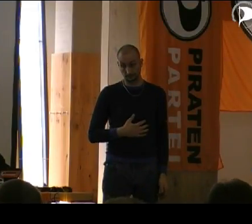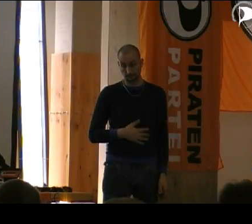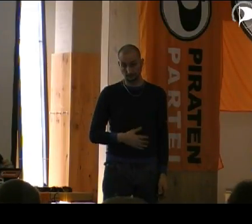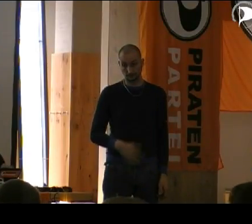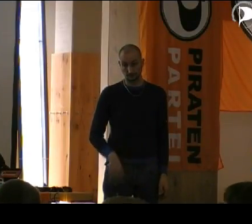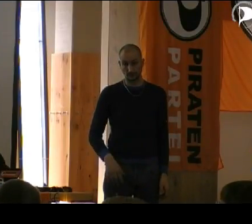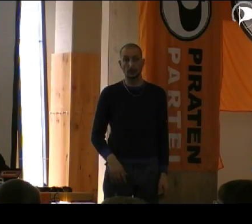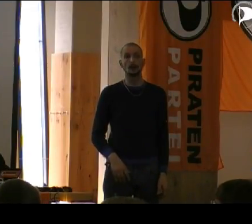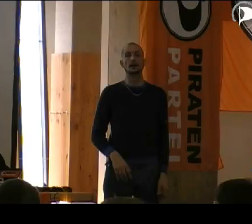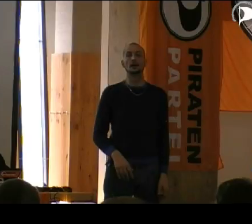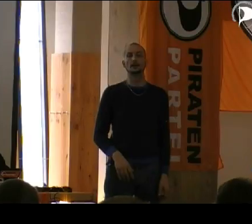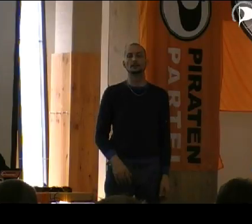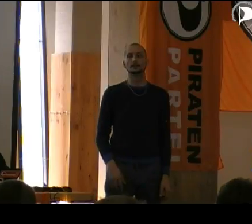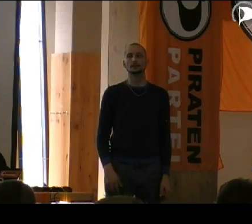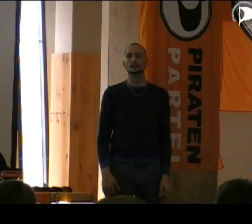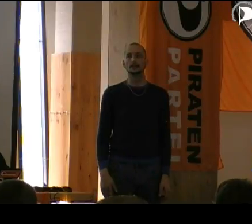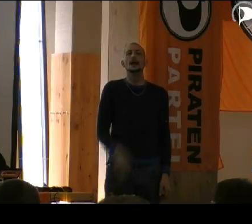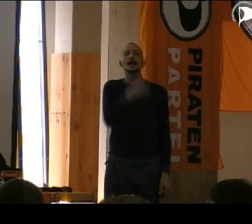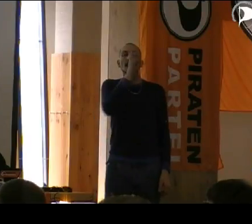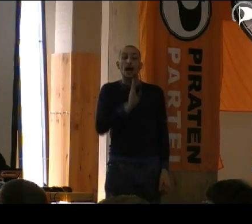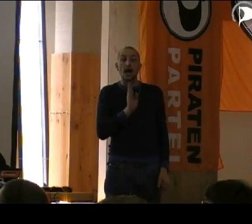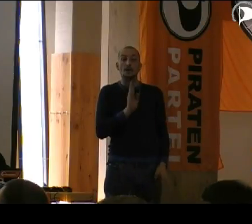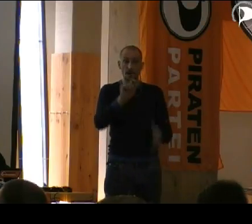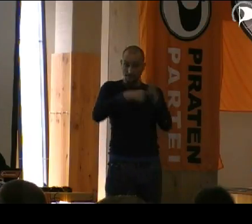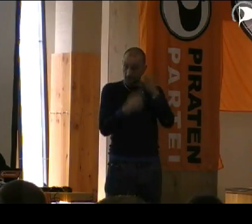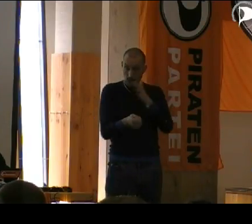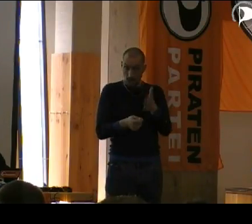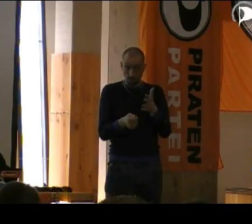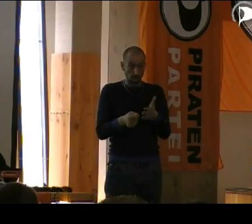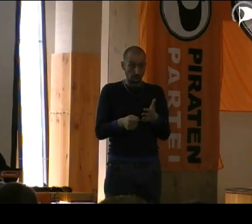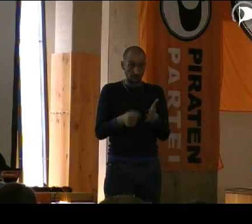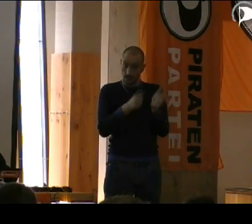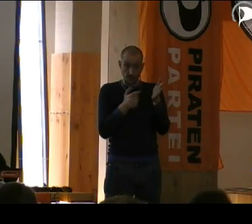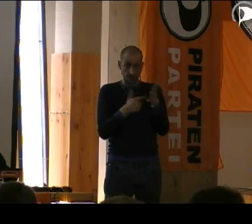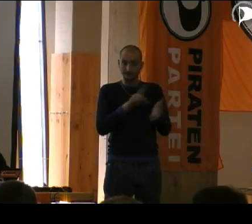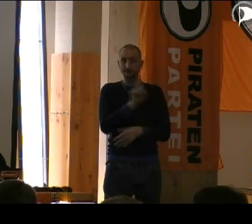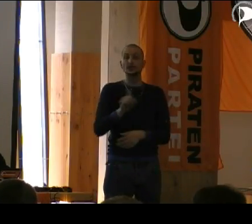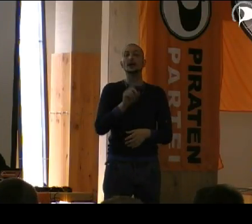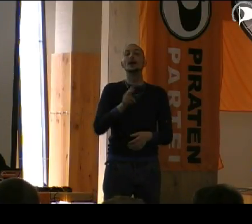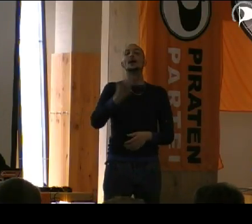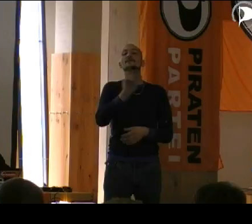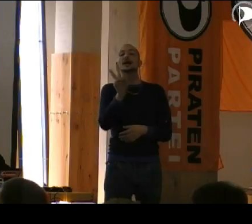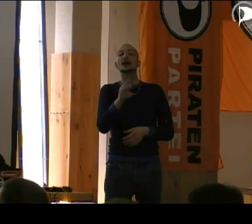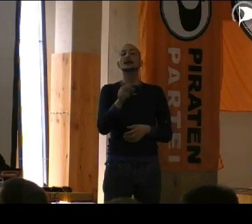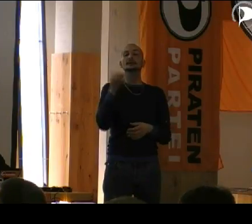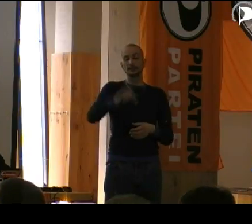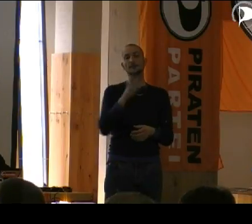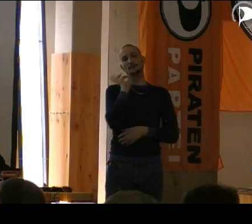habt ihr mal gerne bahn hatte niemand verstanden wer ist für die an entfernten